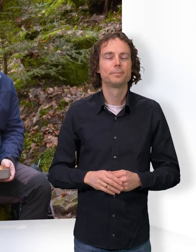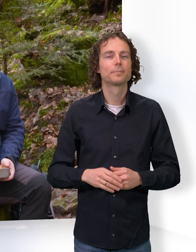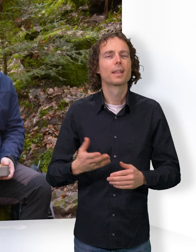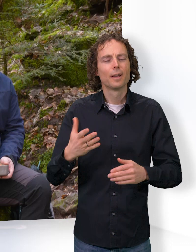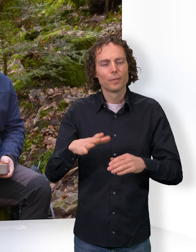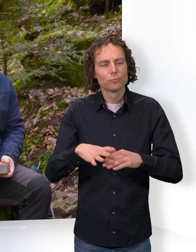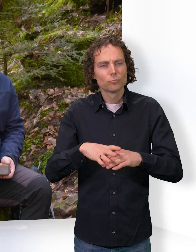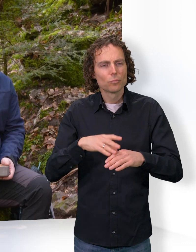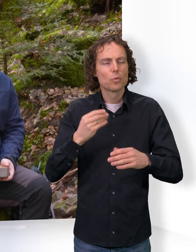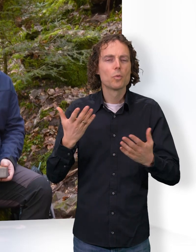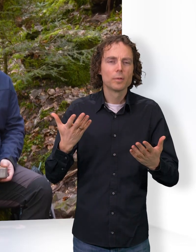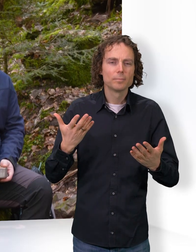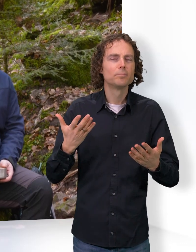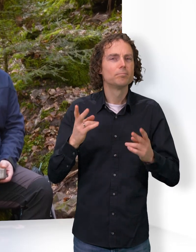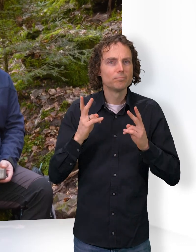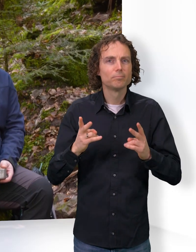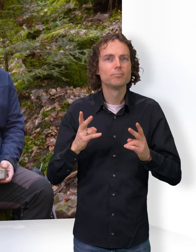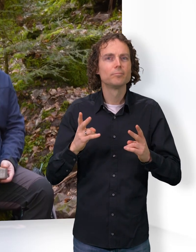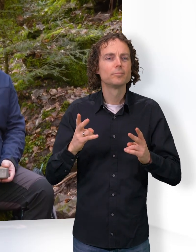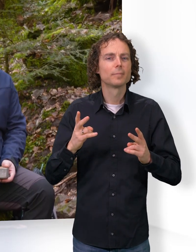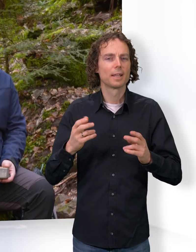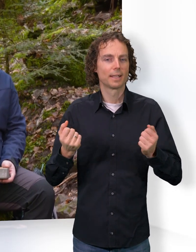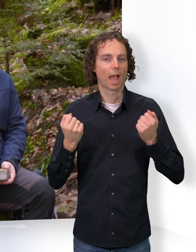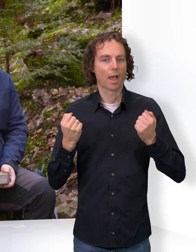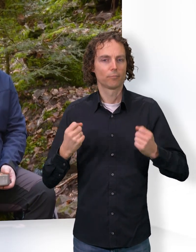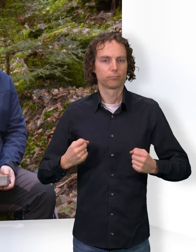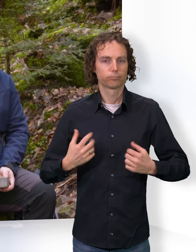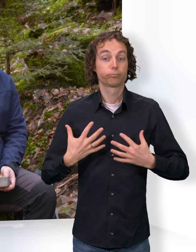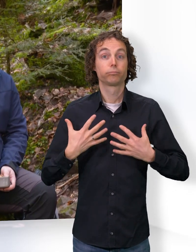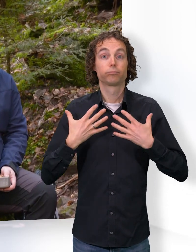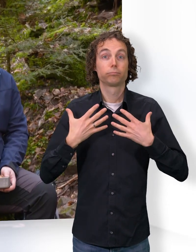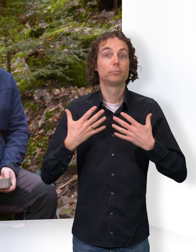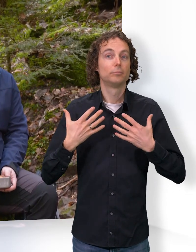Und man spürt förmlich, wie die Kräfte wieder kommen.